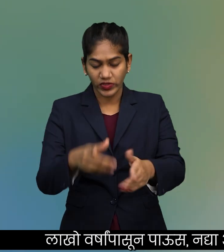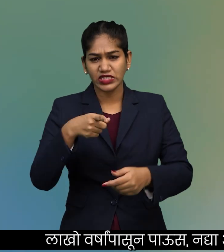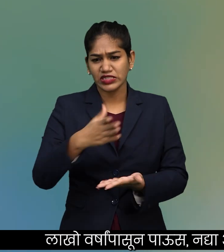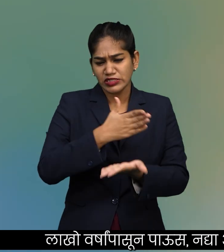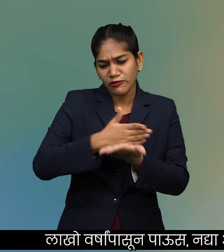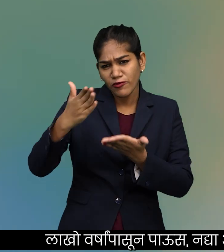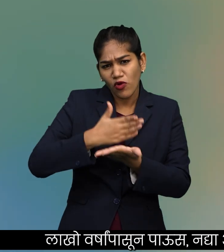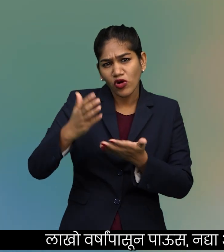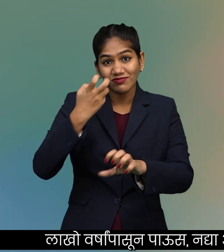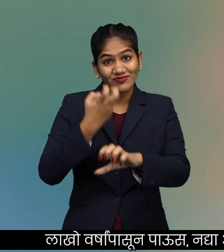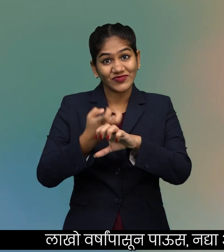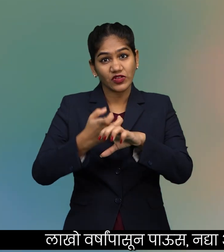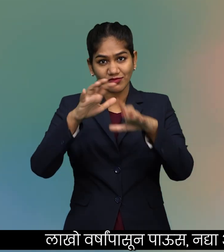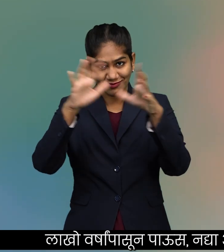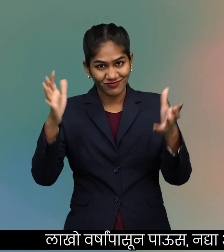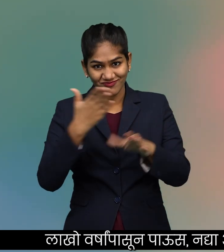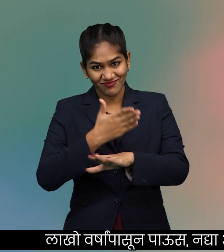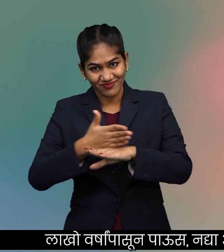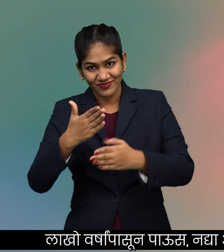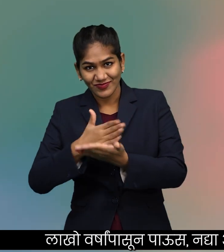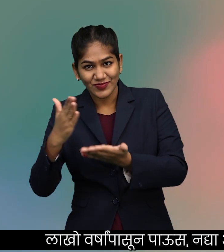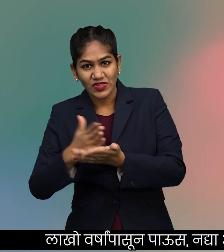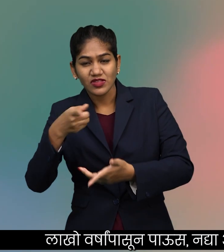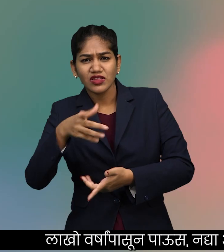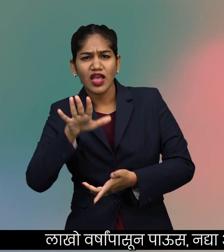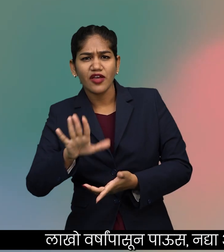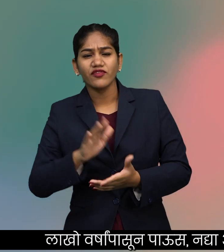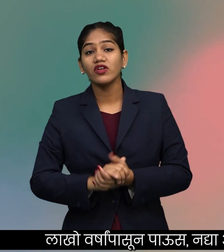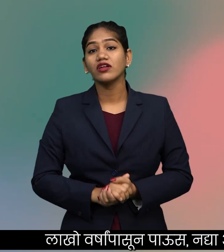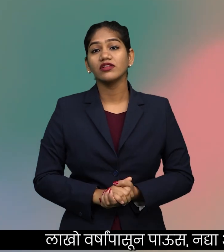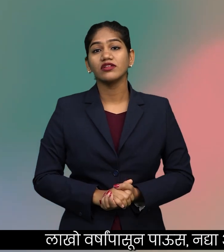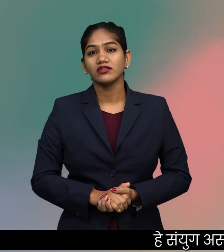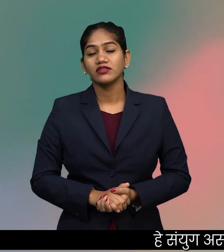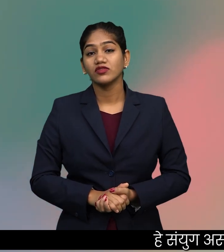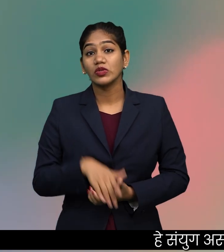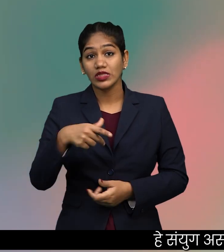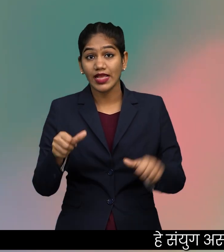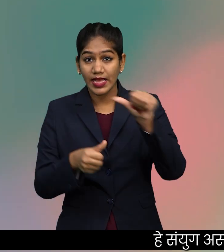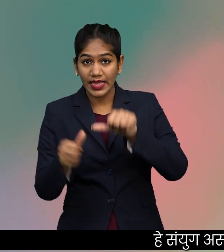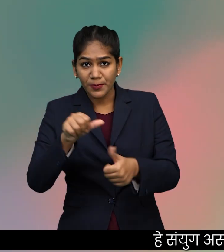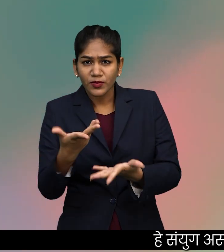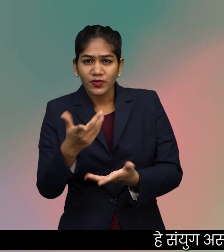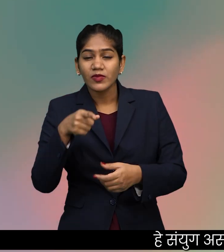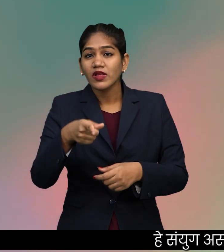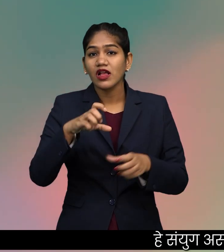NaCl हे संयुग असलेल्या